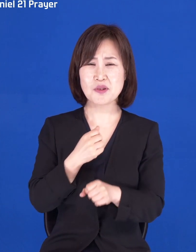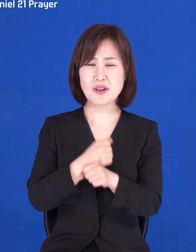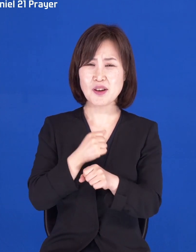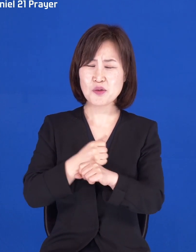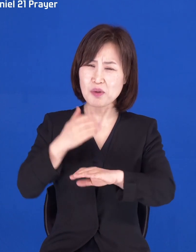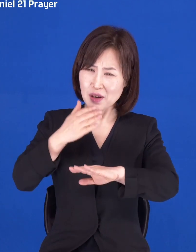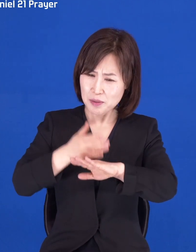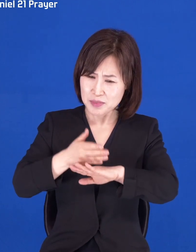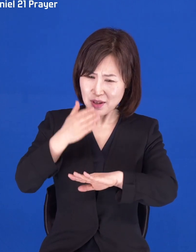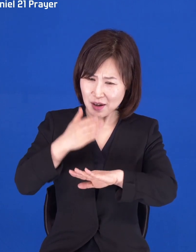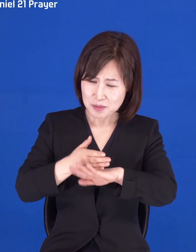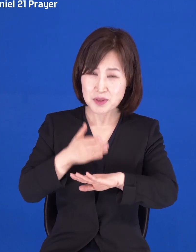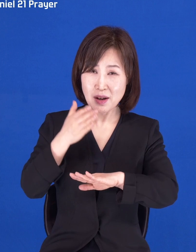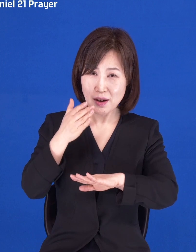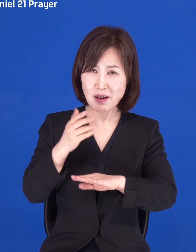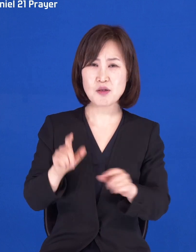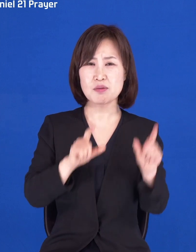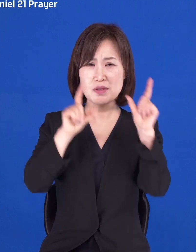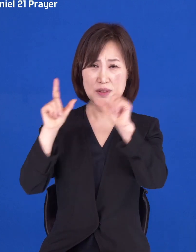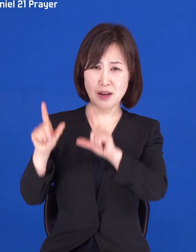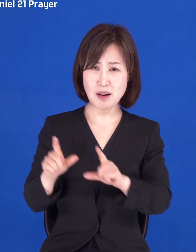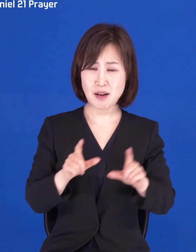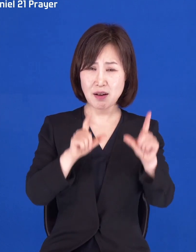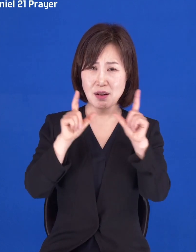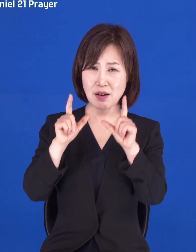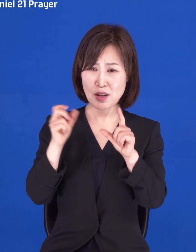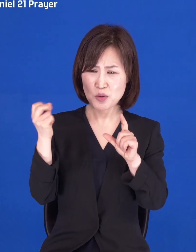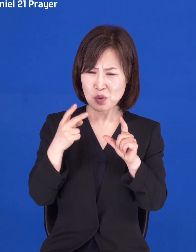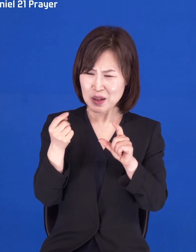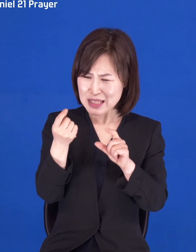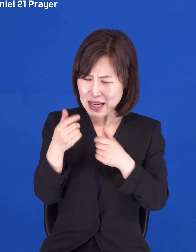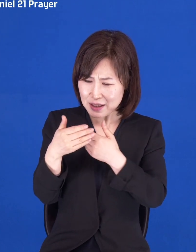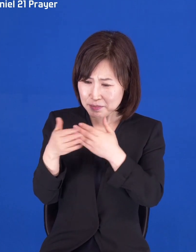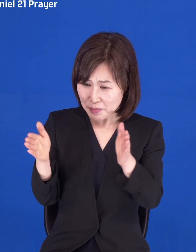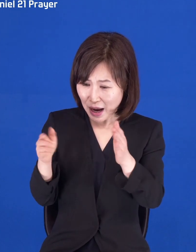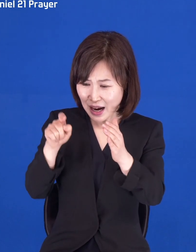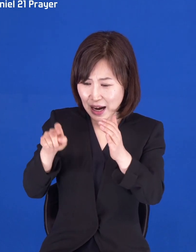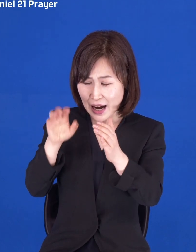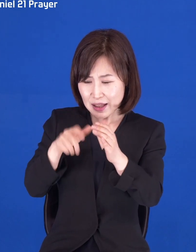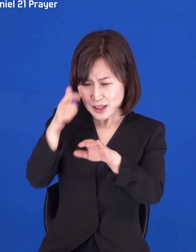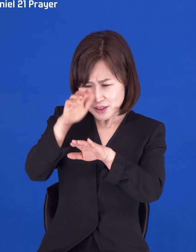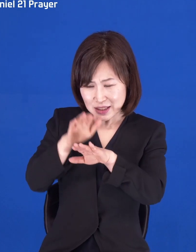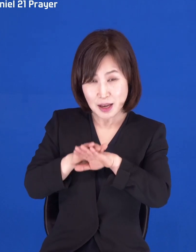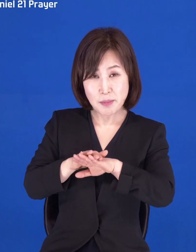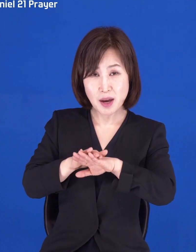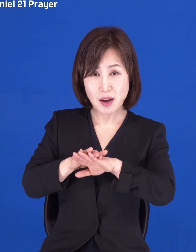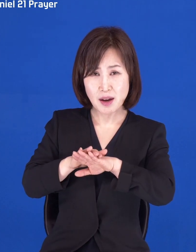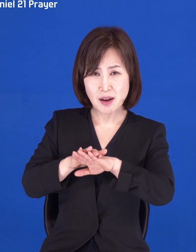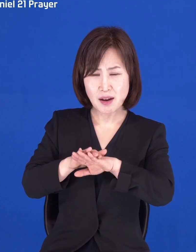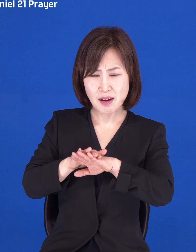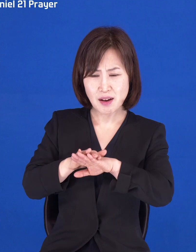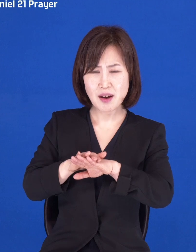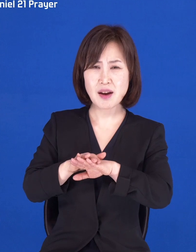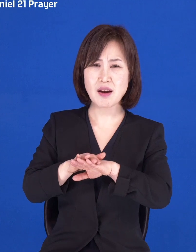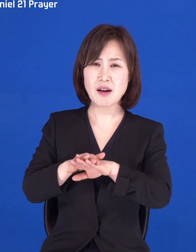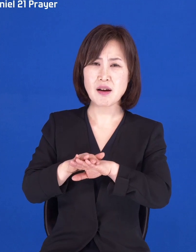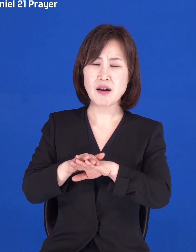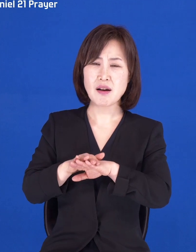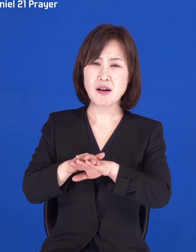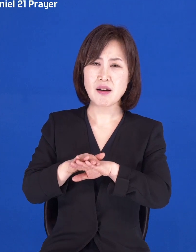감사하며 살았습니다. 그리고 이 골방에서의, 밖에는 못 나가지만 이 안에서 드리는 이 골방에서의